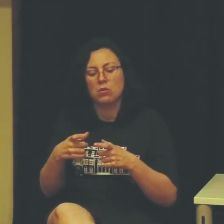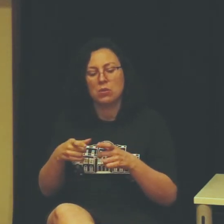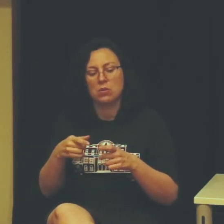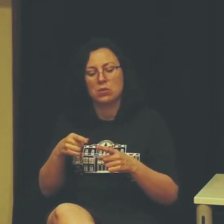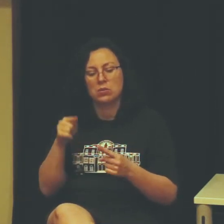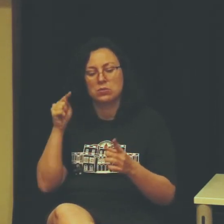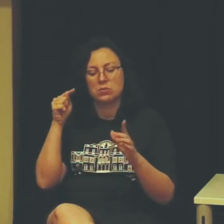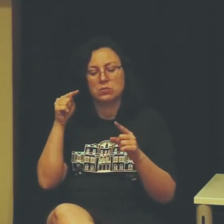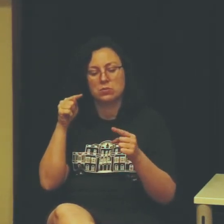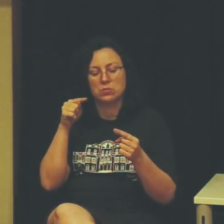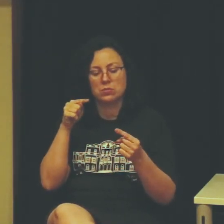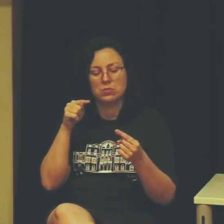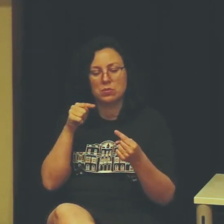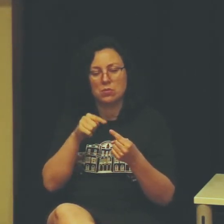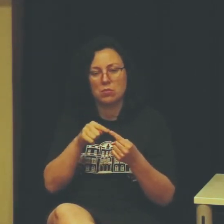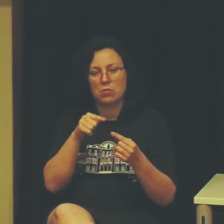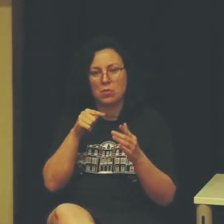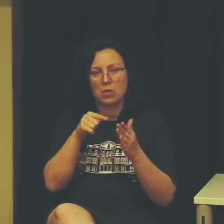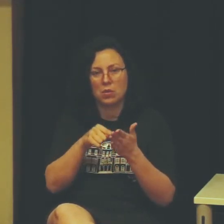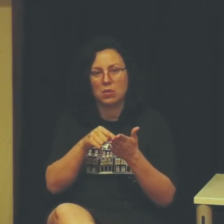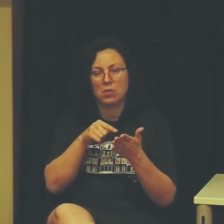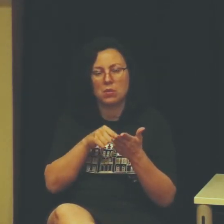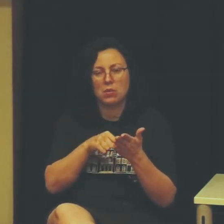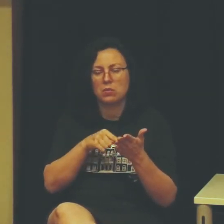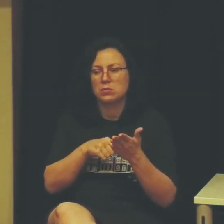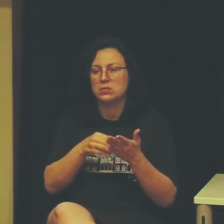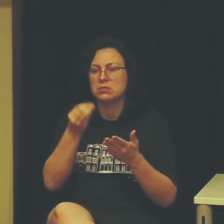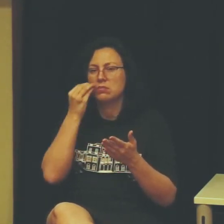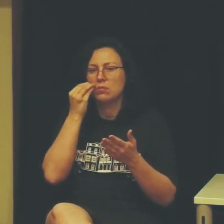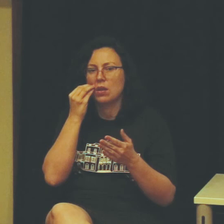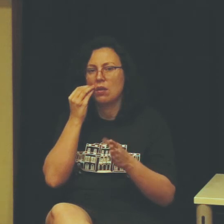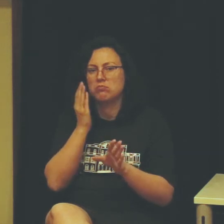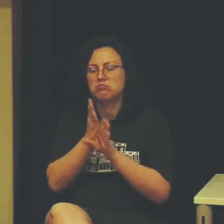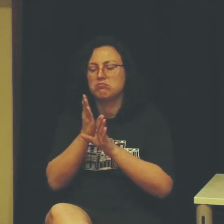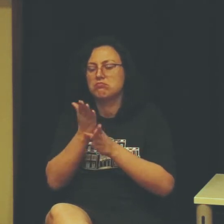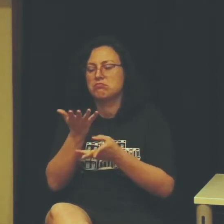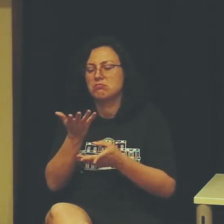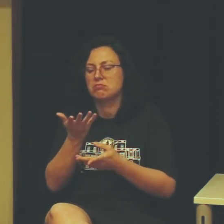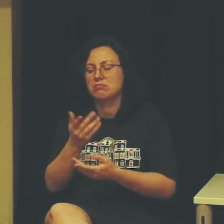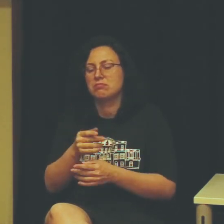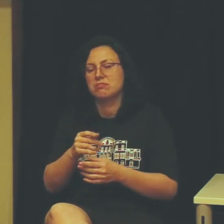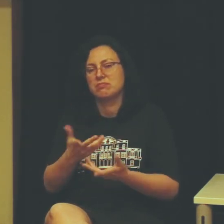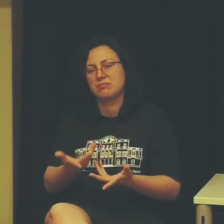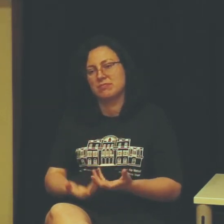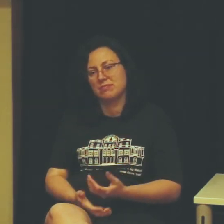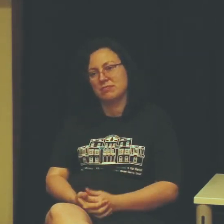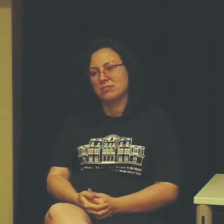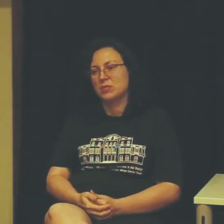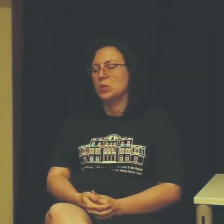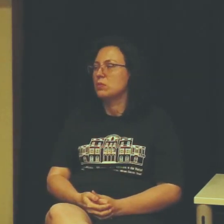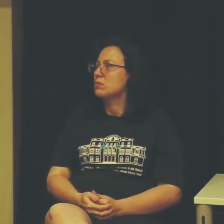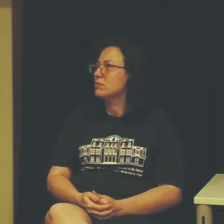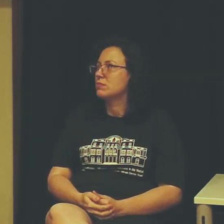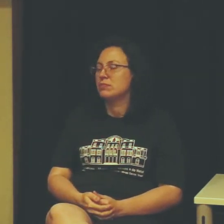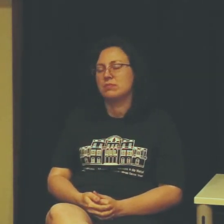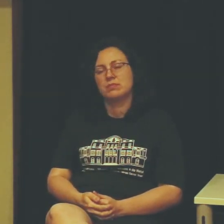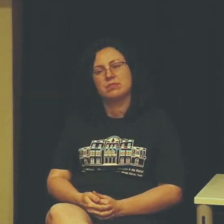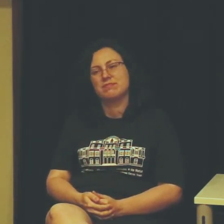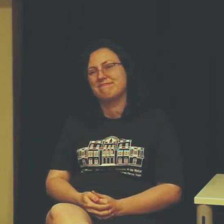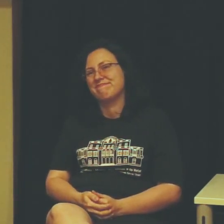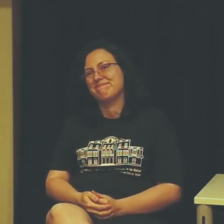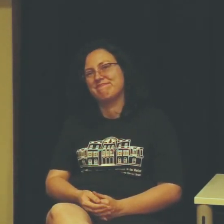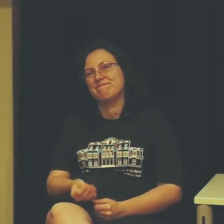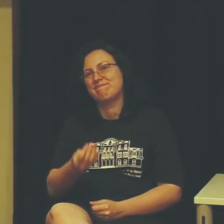apontados a descoberta do paládio, quem sabe, né, tentar a sorte de achar algumas pepitas, mas não, né, eu não consegui, gente,